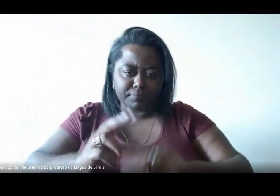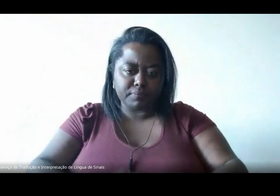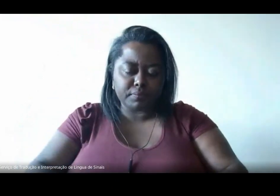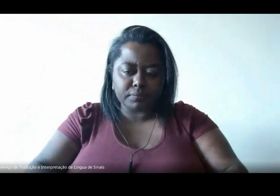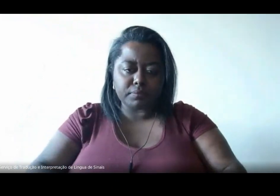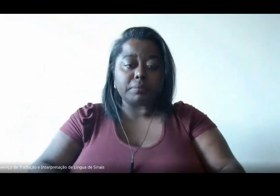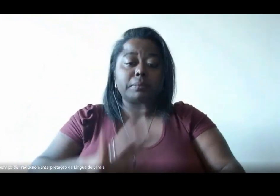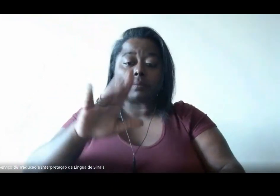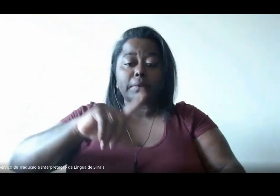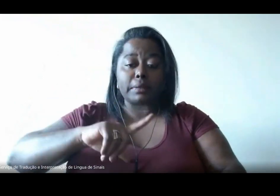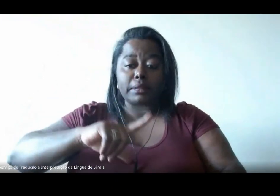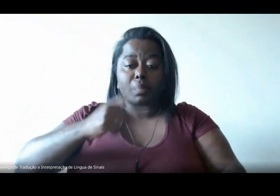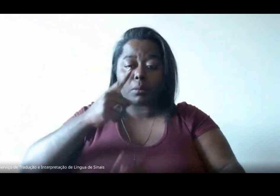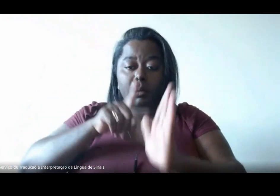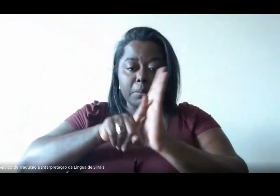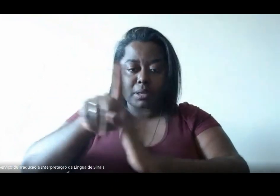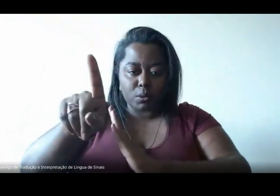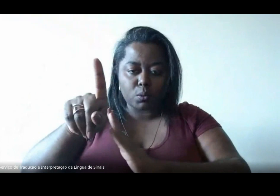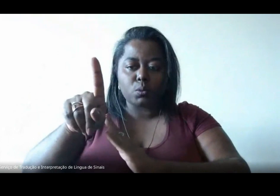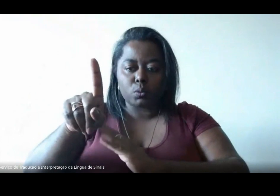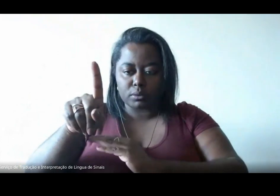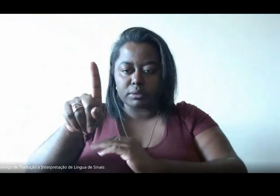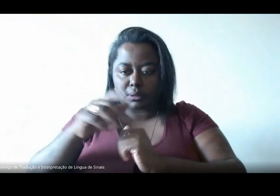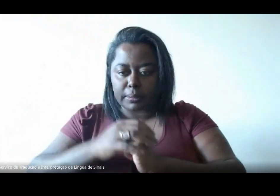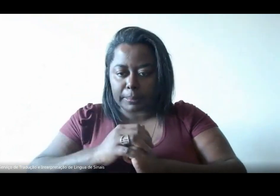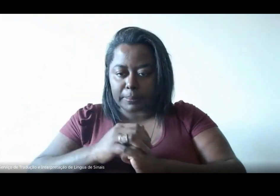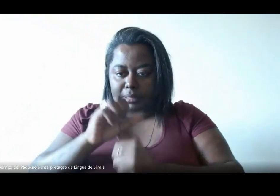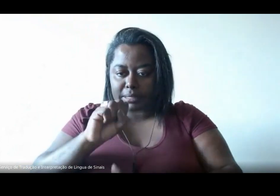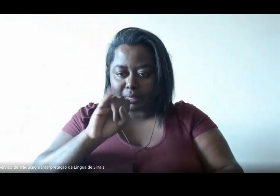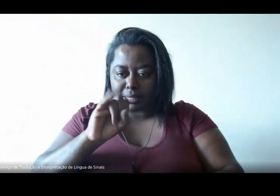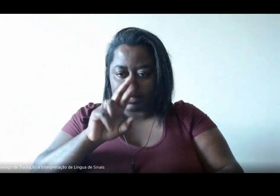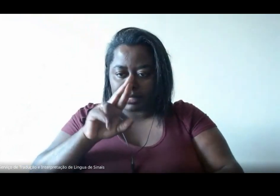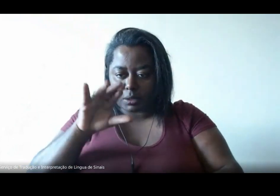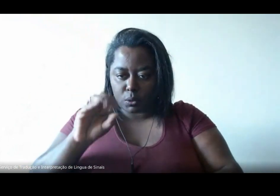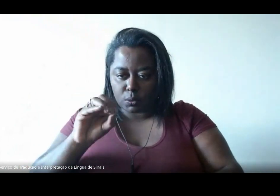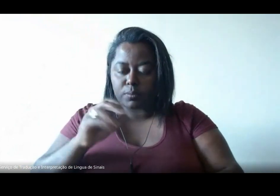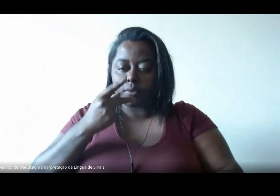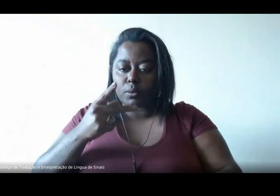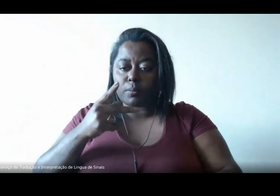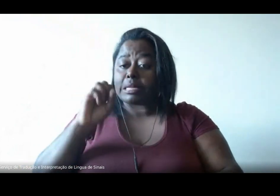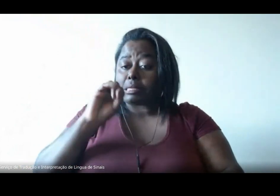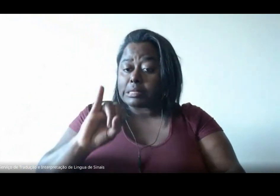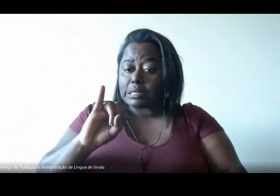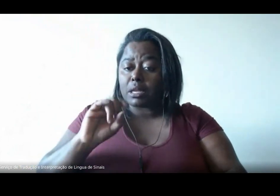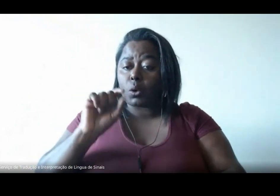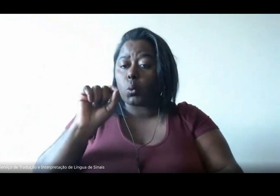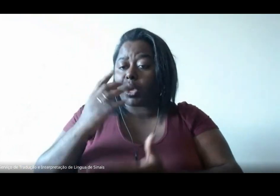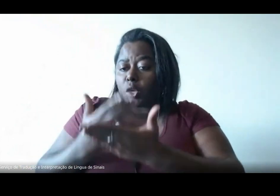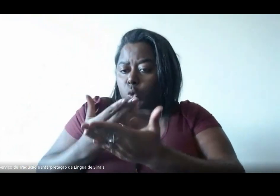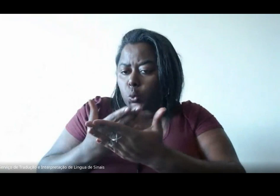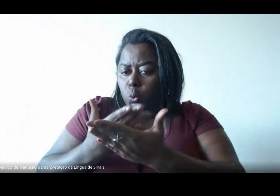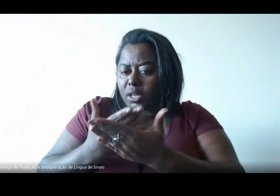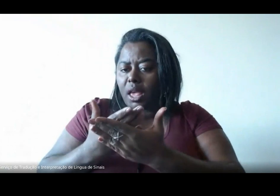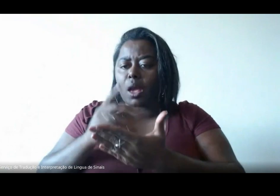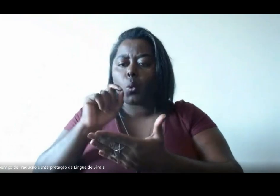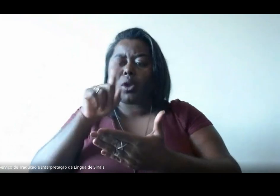Né? Ainda tem uma pergunta aqui do Ciro, que é se o que estudar o que é